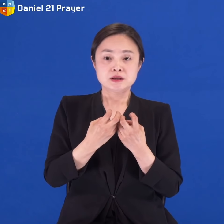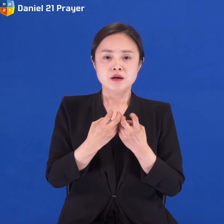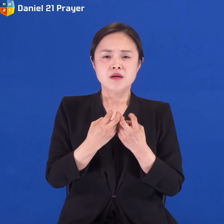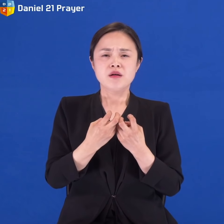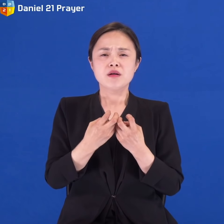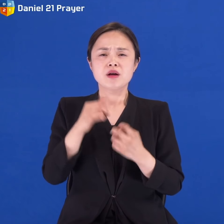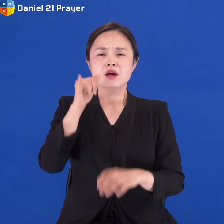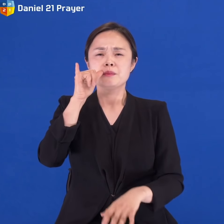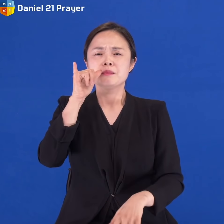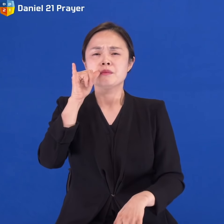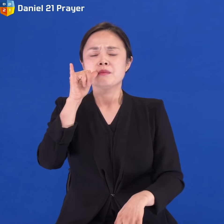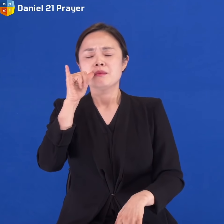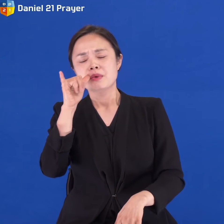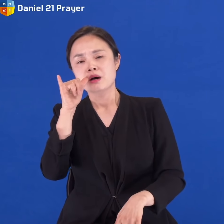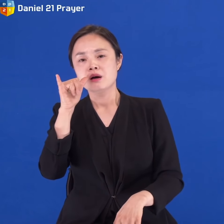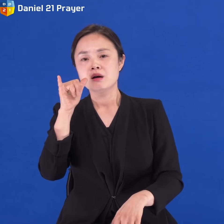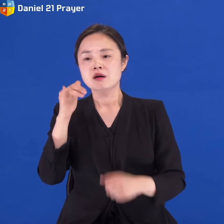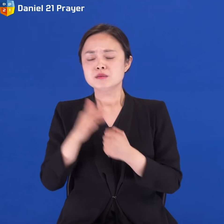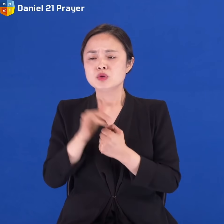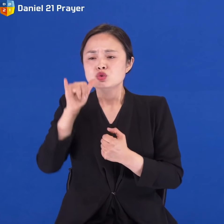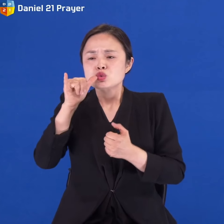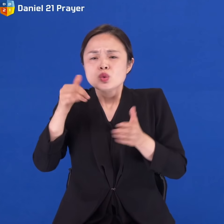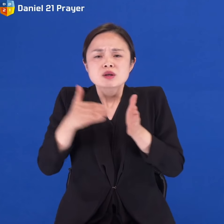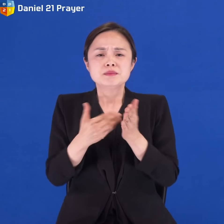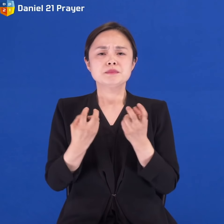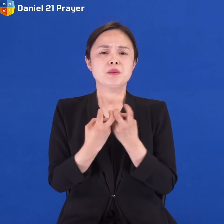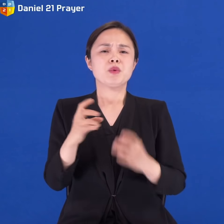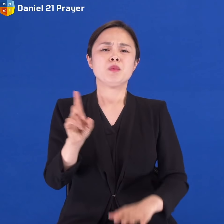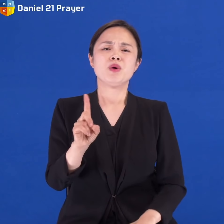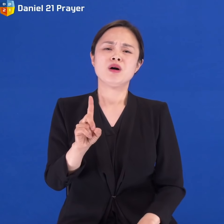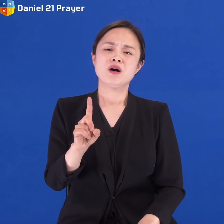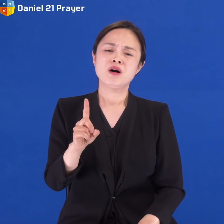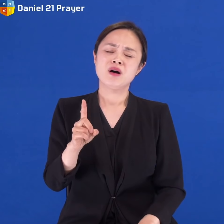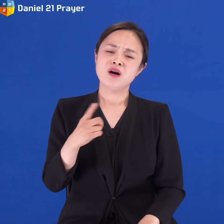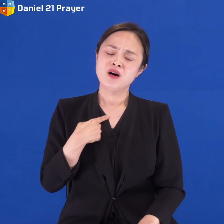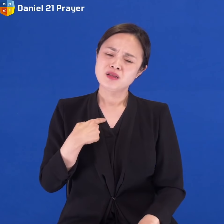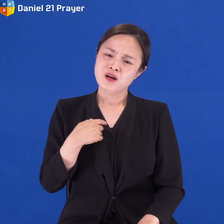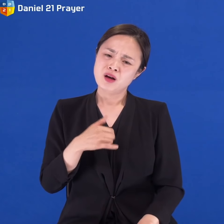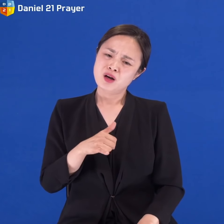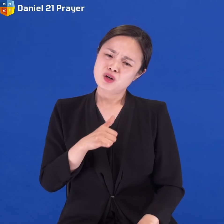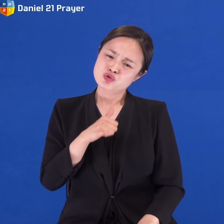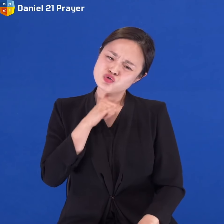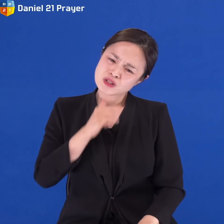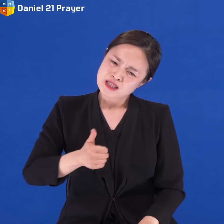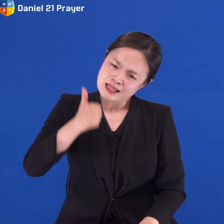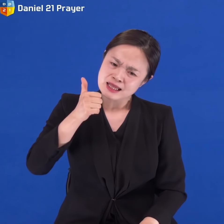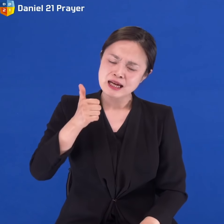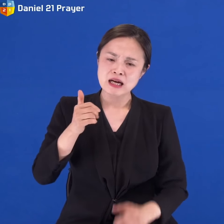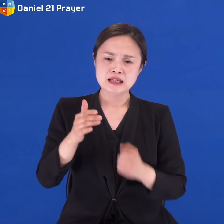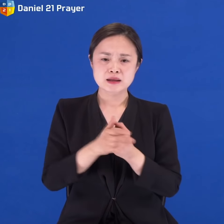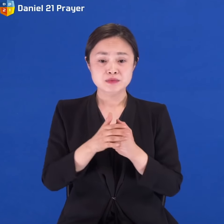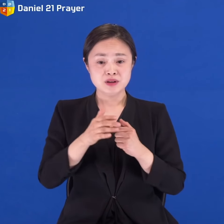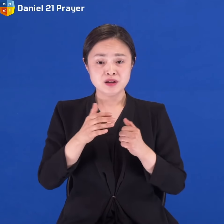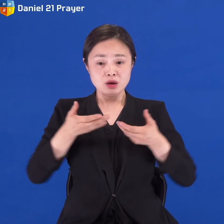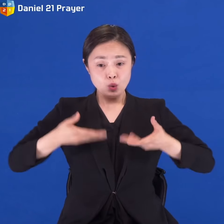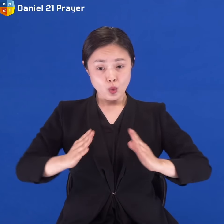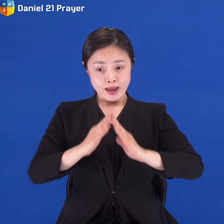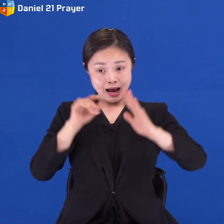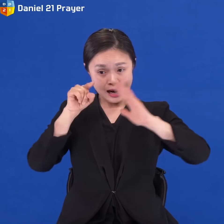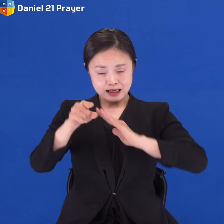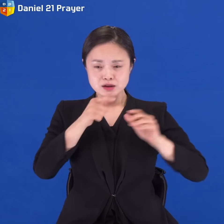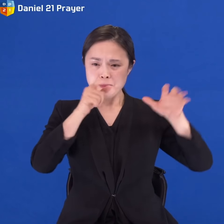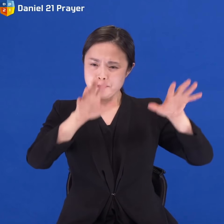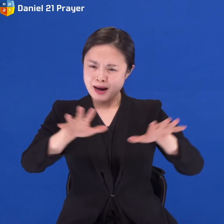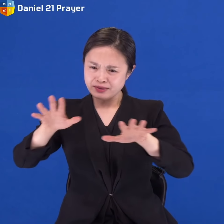통영 바닷가에 버스 타고 가서 한번 그냥 그 산 골짜기에서 굴러볼까? 별 생각을 다 하게